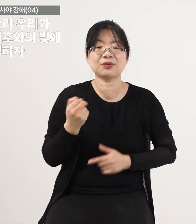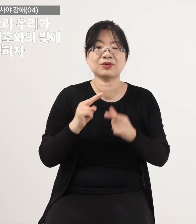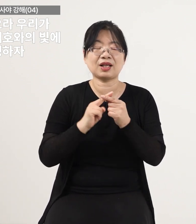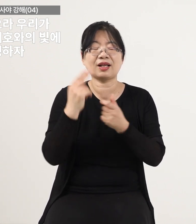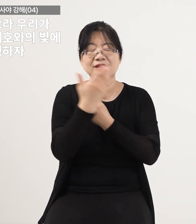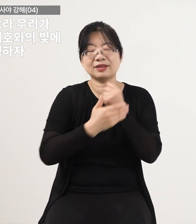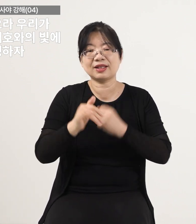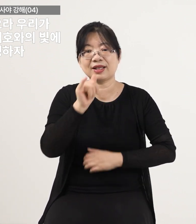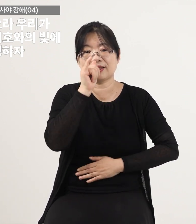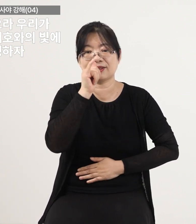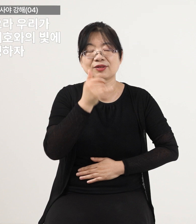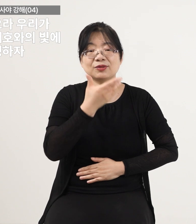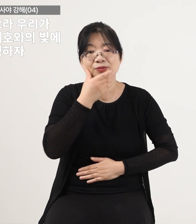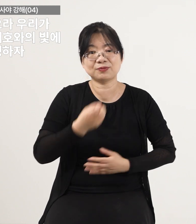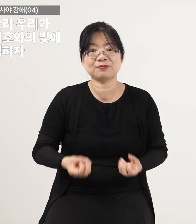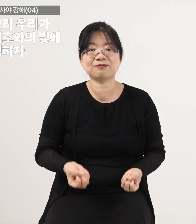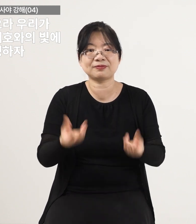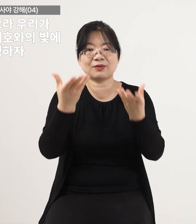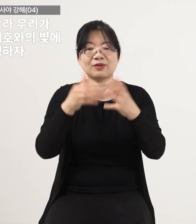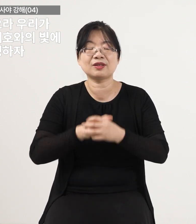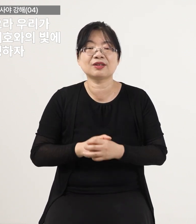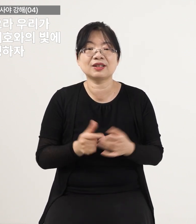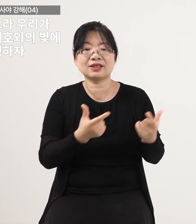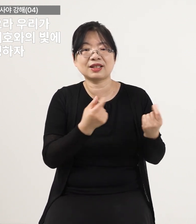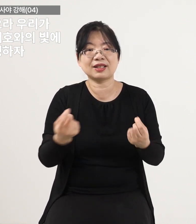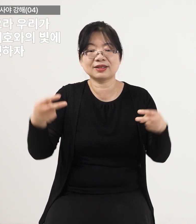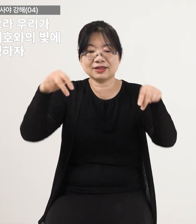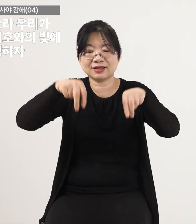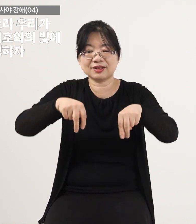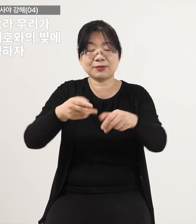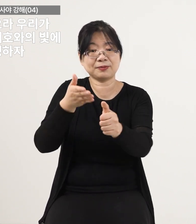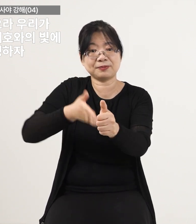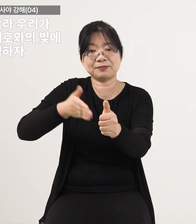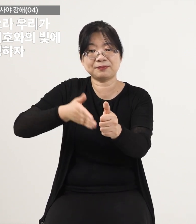순종과 은혜가 있기를 축복합니다. 우리 다 일어나십시다.